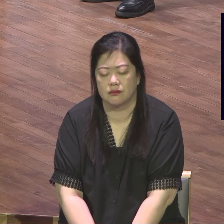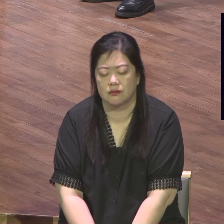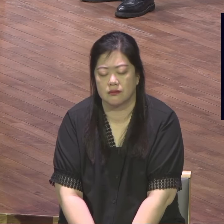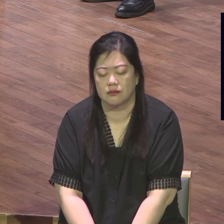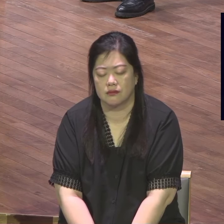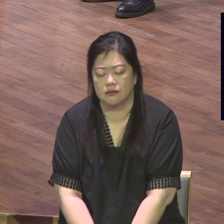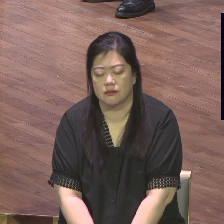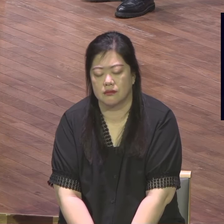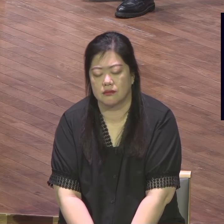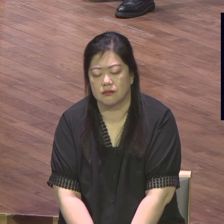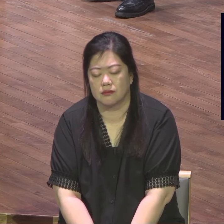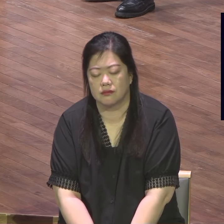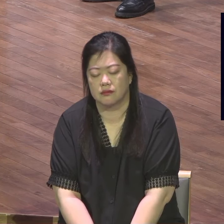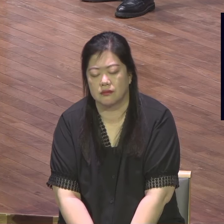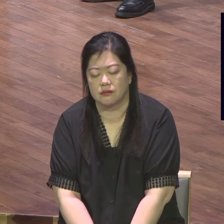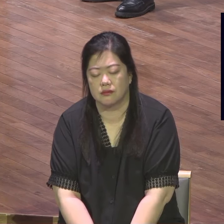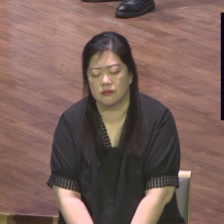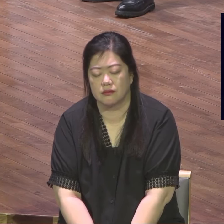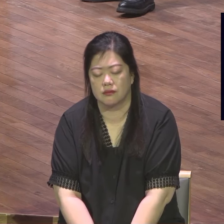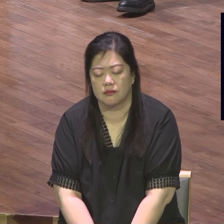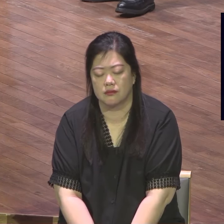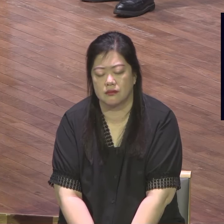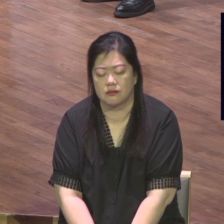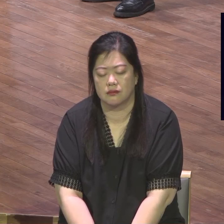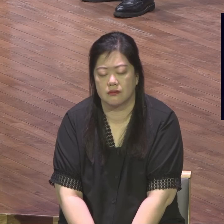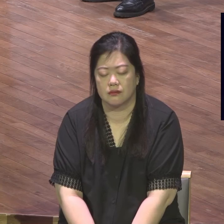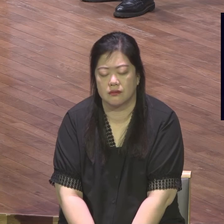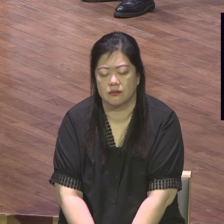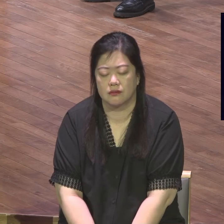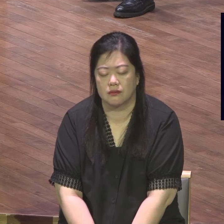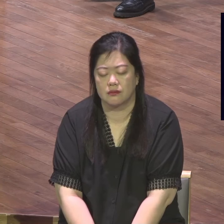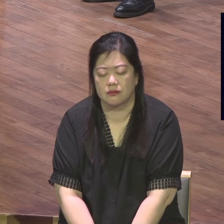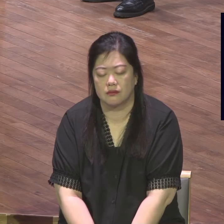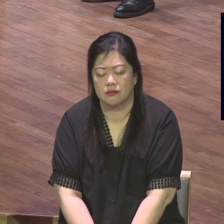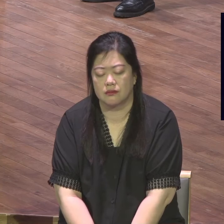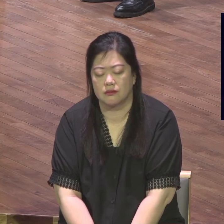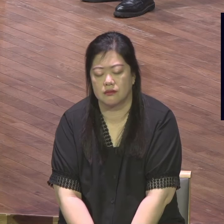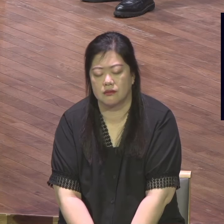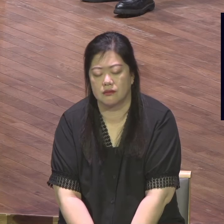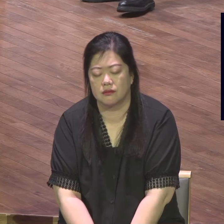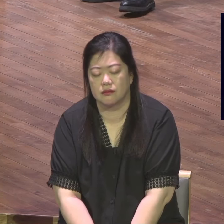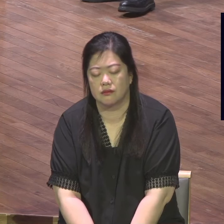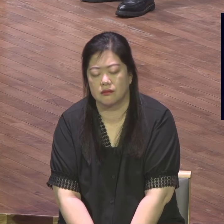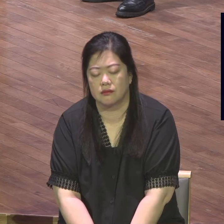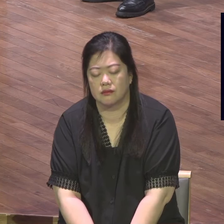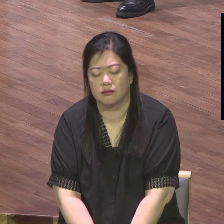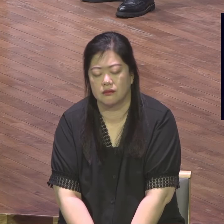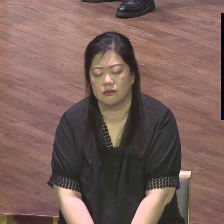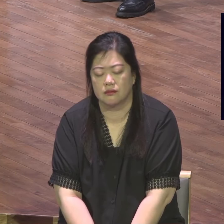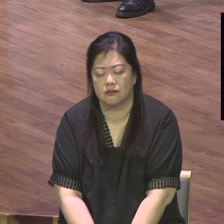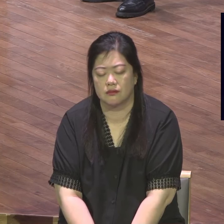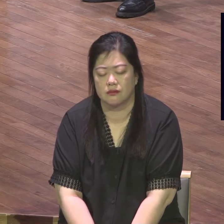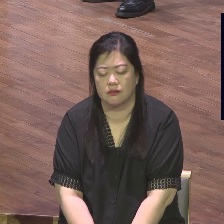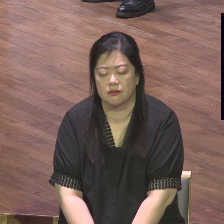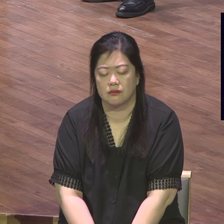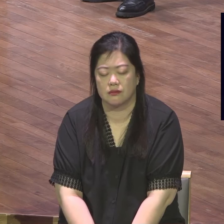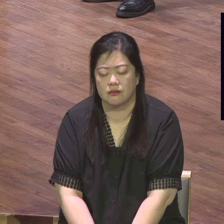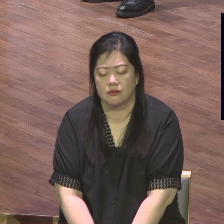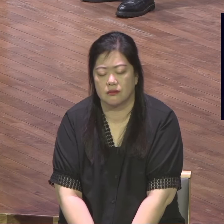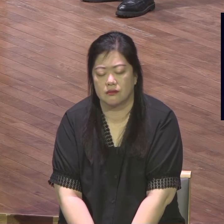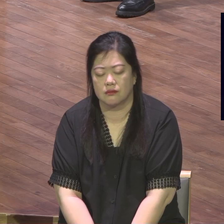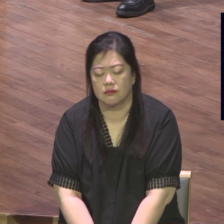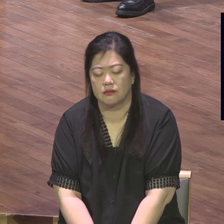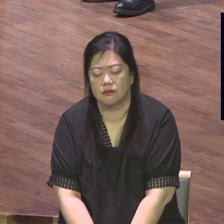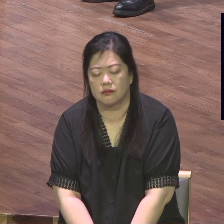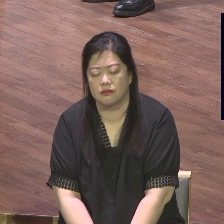있도록 축복하여 주시옵소서. 하나님의 말씀이 우리에게 각인되고 뿌리 내리고 체질되게 하여 주시옵시고 우리의